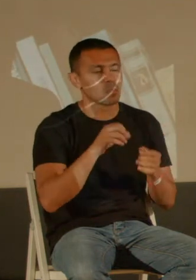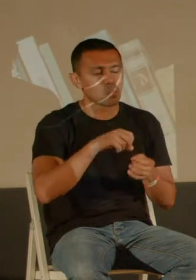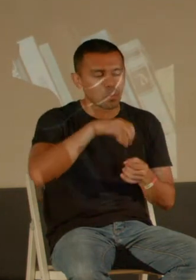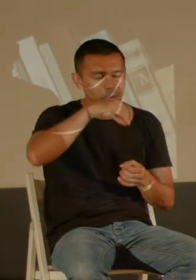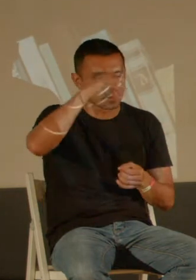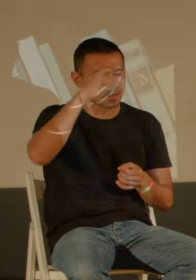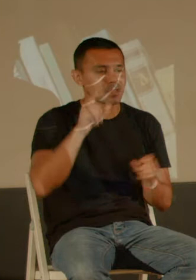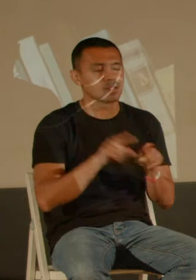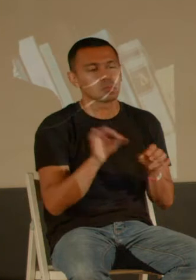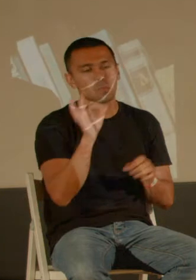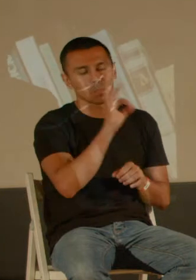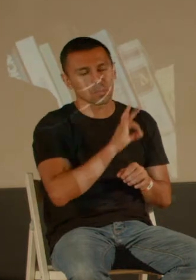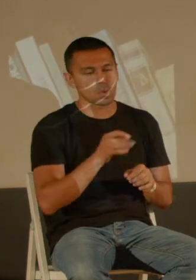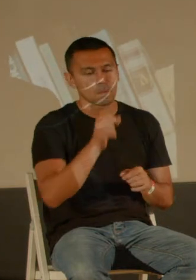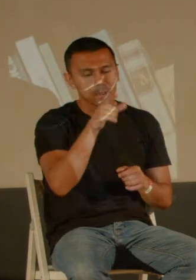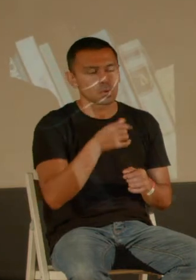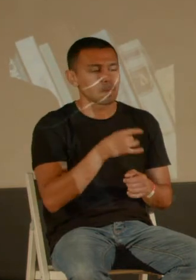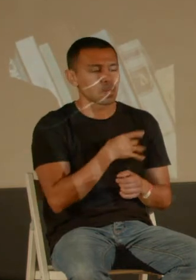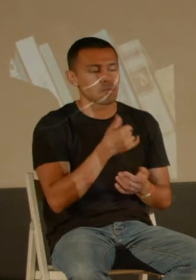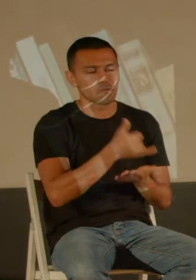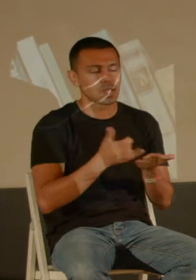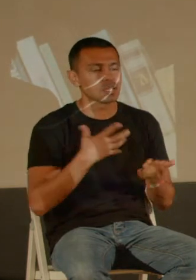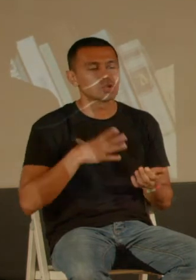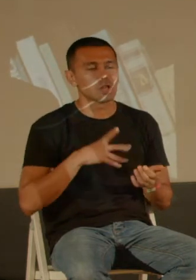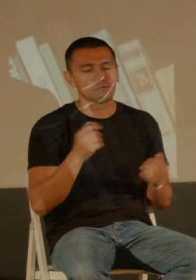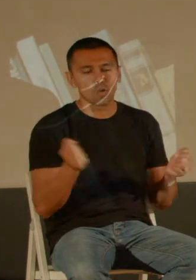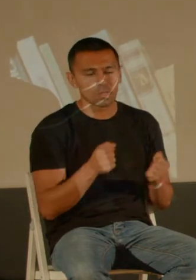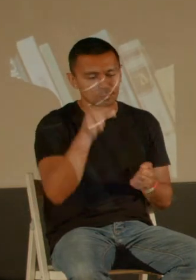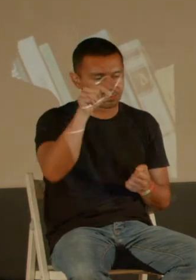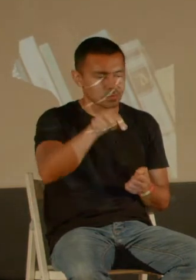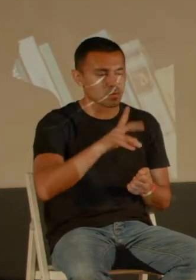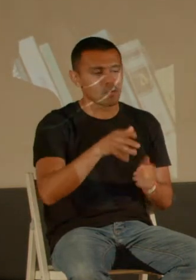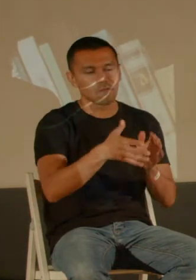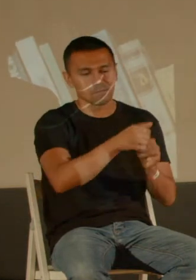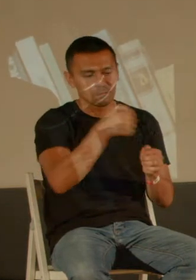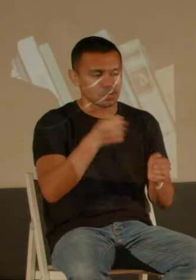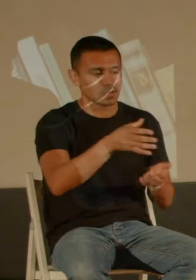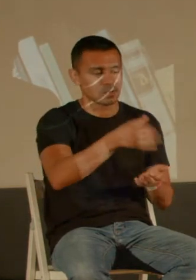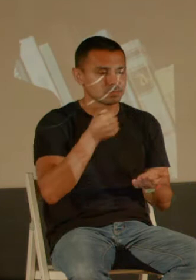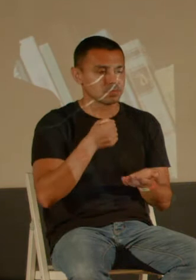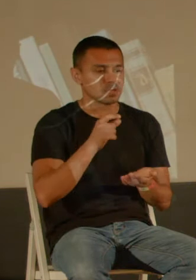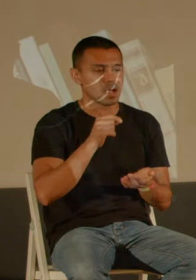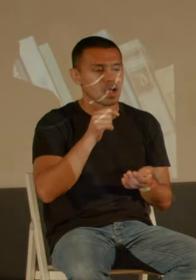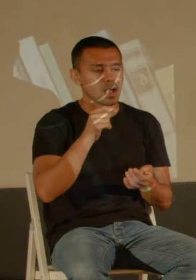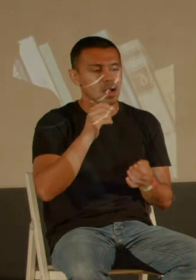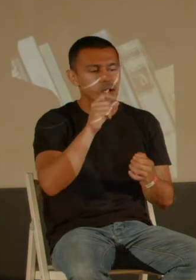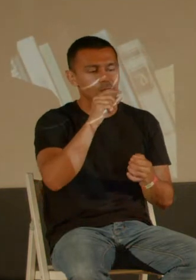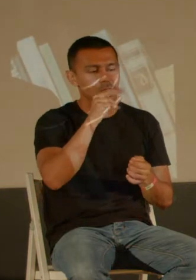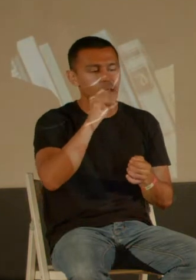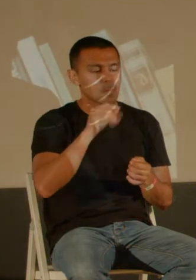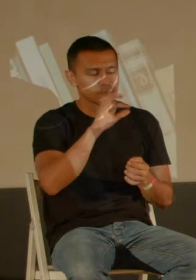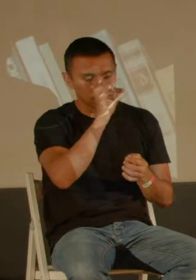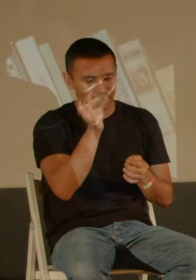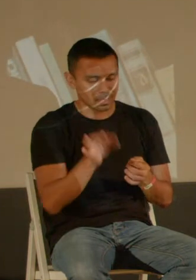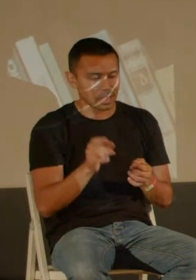бульбашки йдуть. І так само про пляшку білого вина, яка завжди чекала її в холодильнику, коли в неї витягувала, краплинки конденсату стікали. І